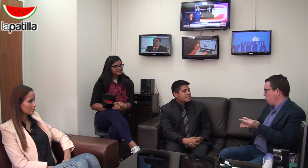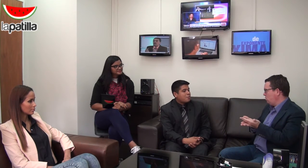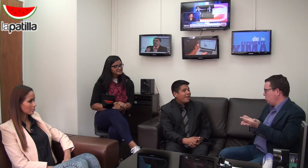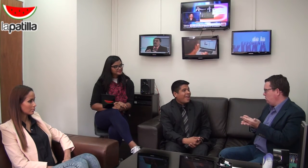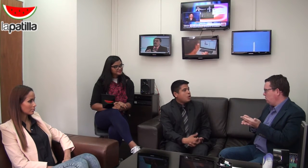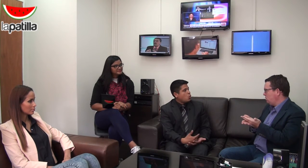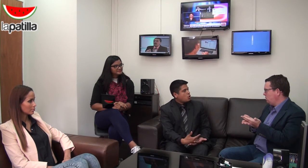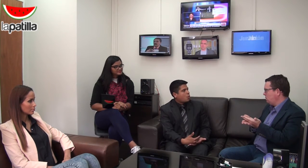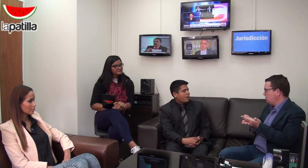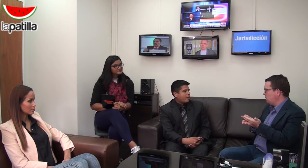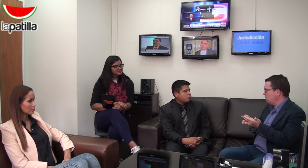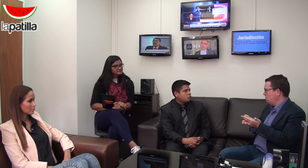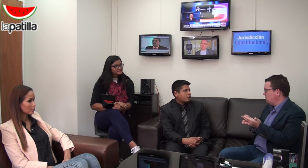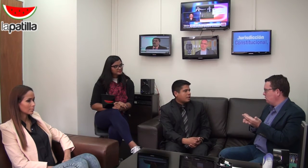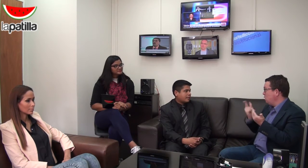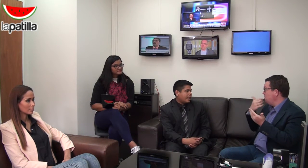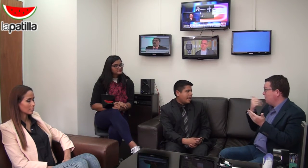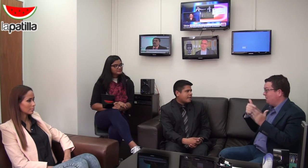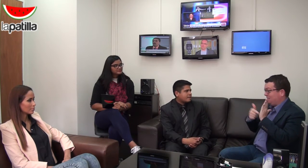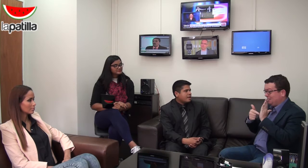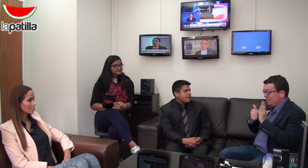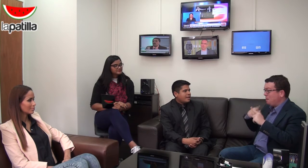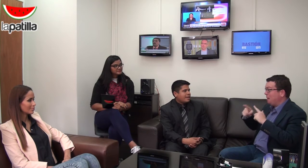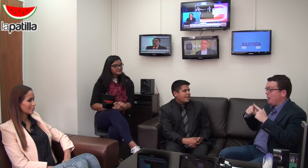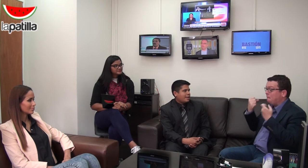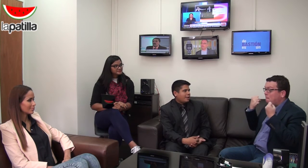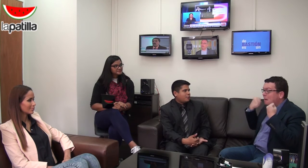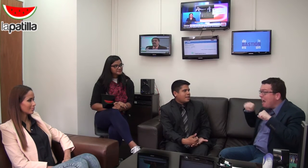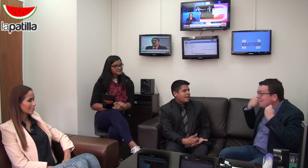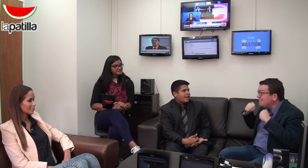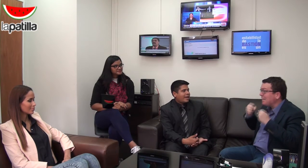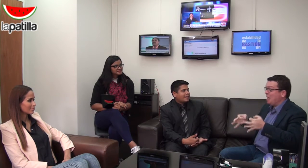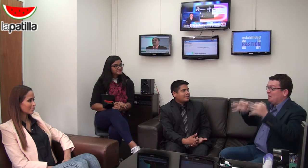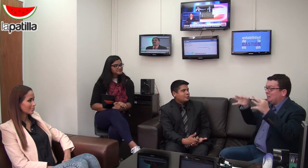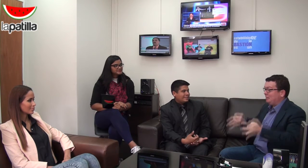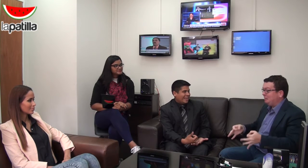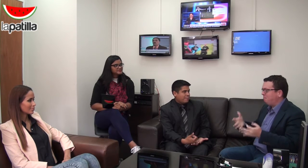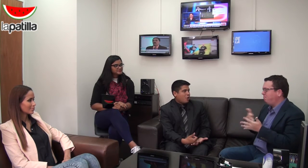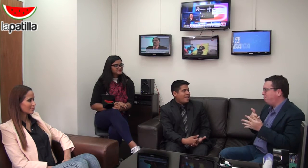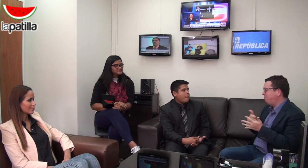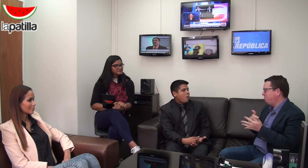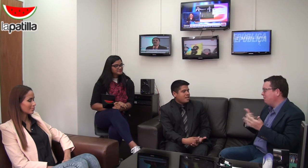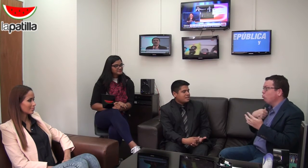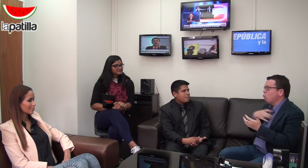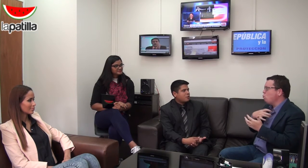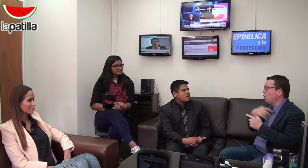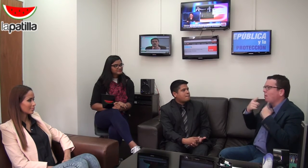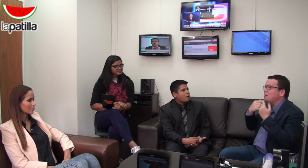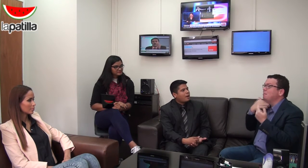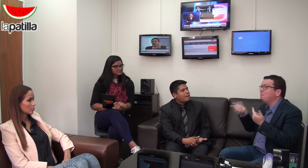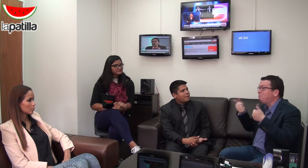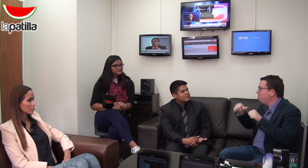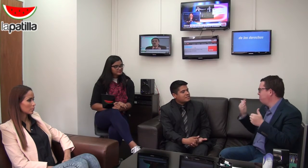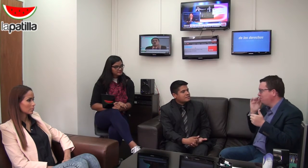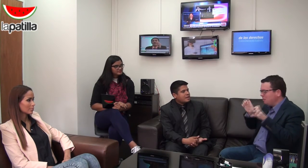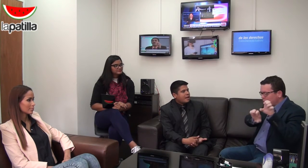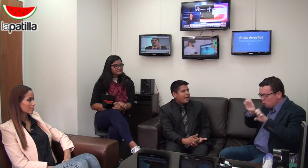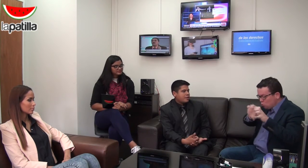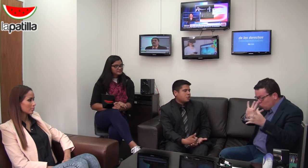Sabemos que es el único país del mundo que tiene estas leyes y esto indica que tenemos leyes buenísimas, pero sin embargo en la práxis es ahí donde